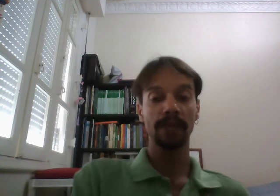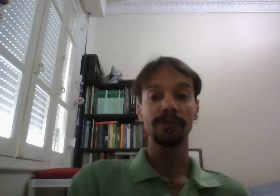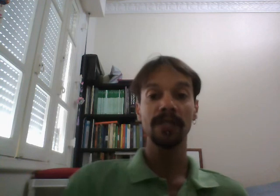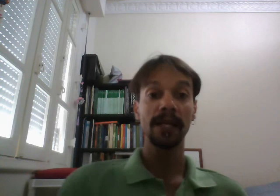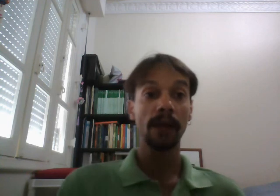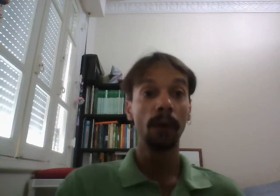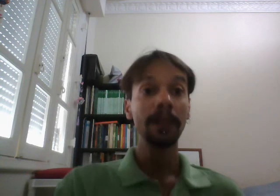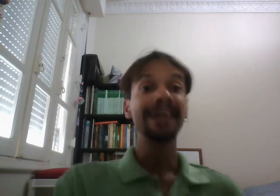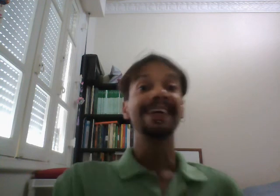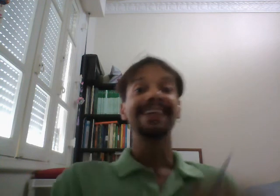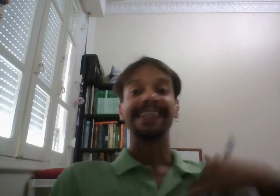processo de seleção